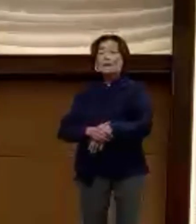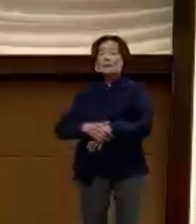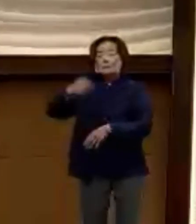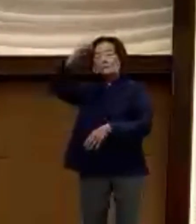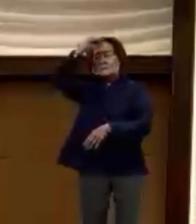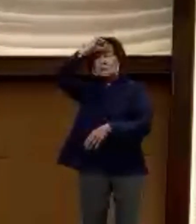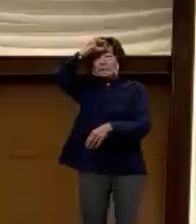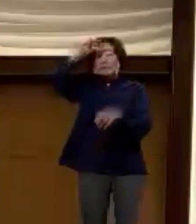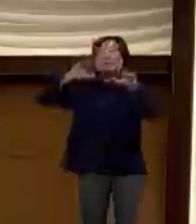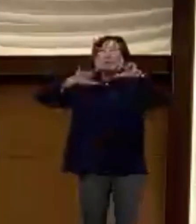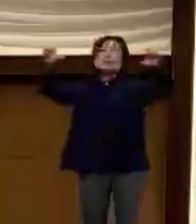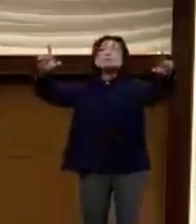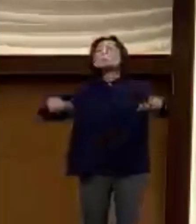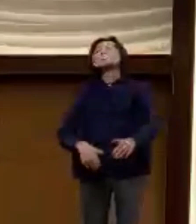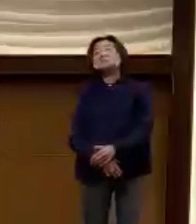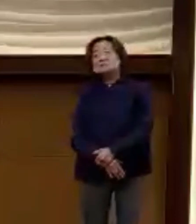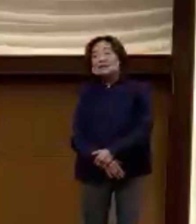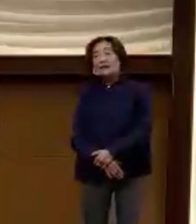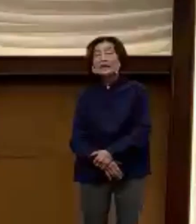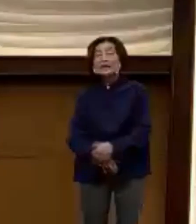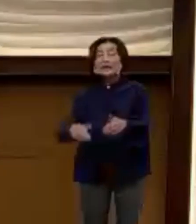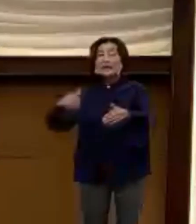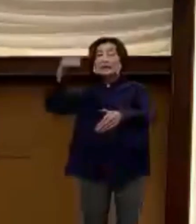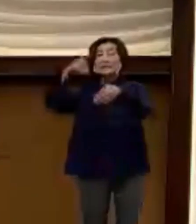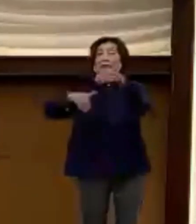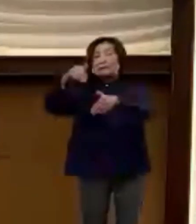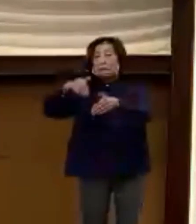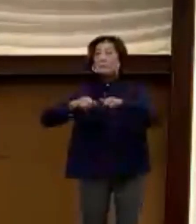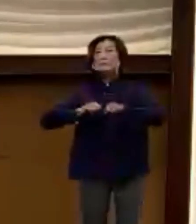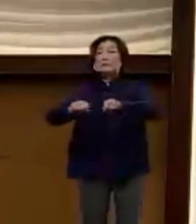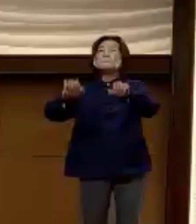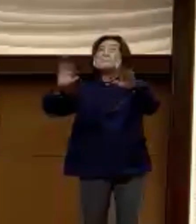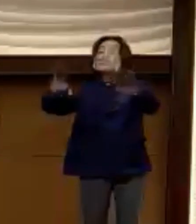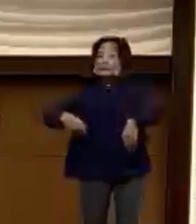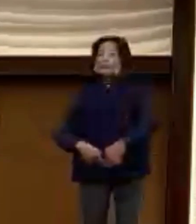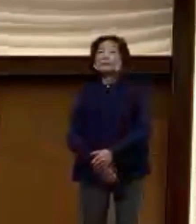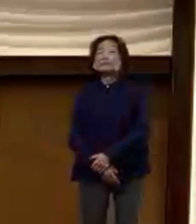を公表して選挙に臨みました。